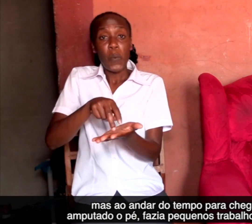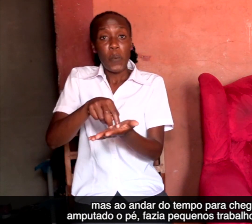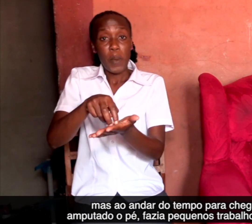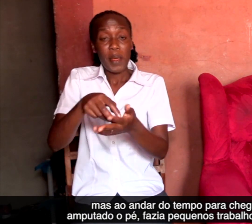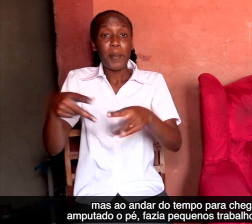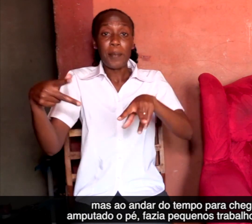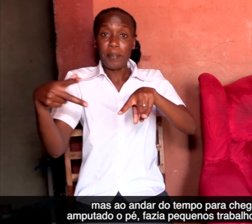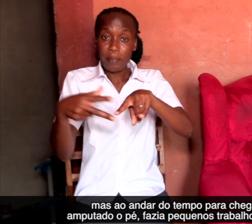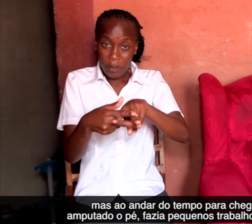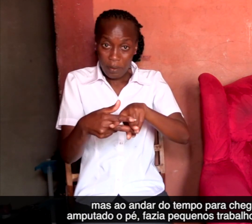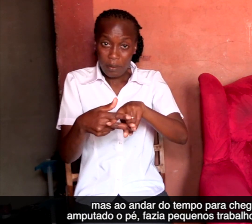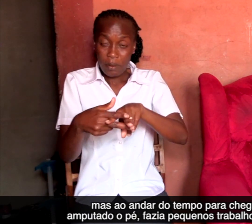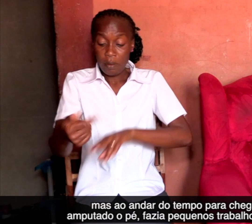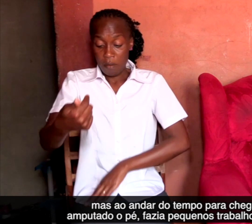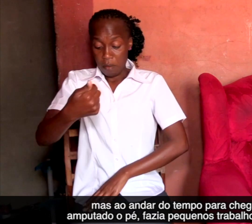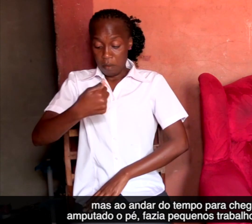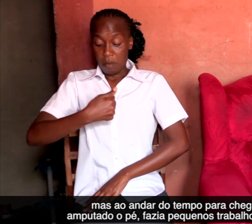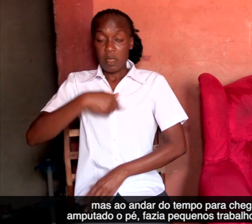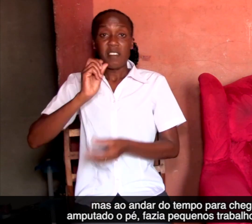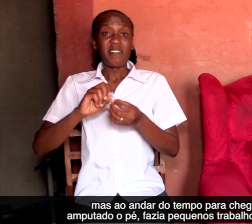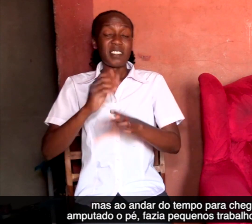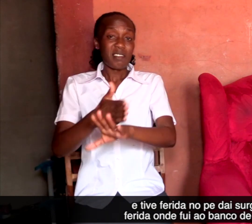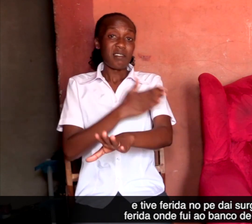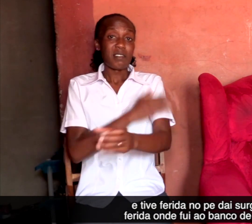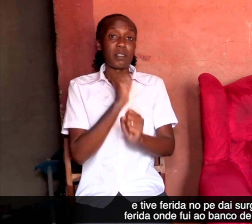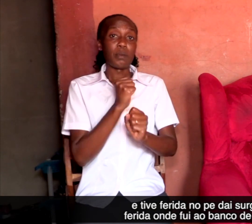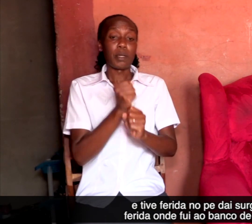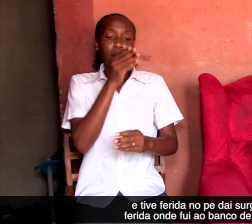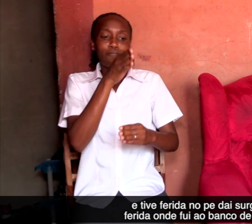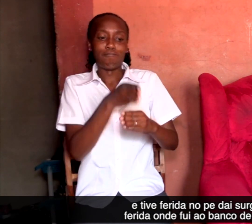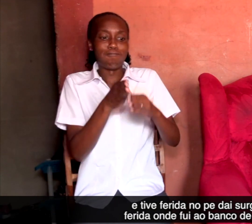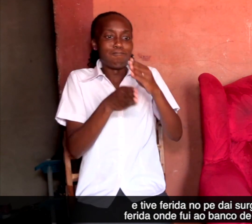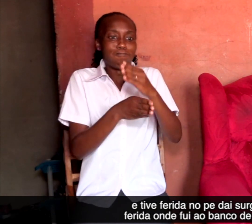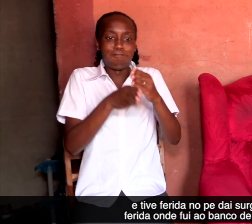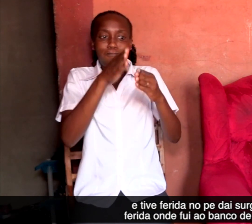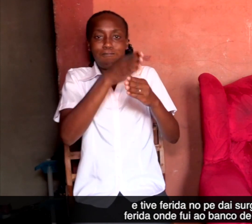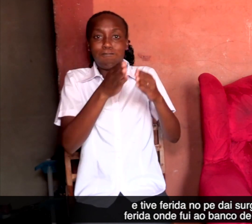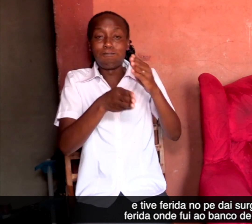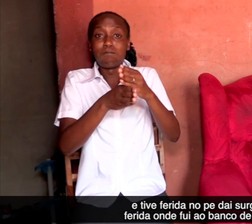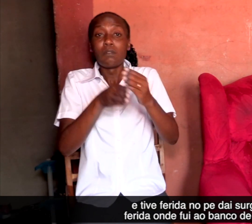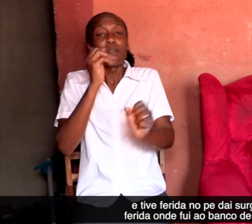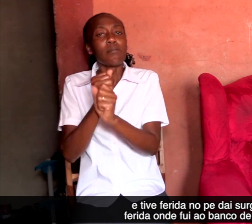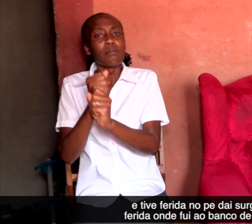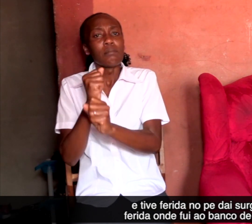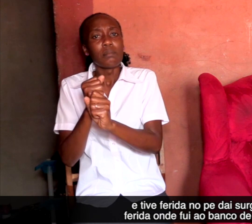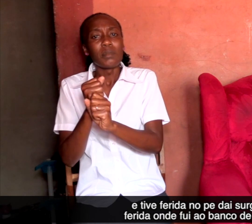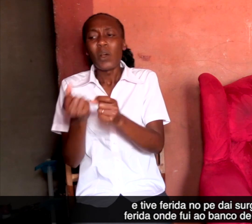como fazia pequenos trabalhos de construção civil, trabalhei, uma coisinha me picou no